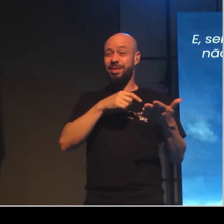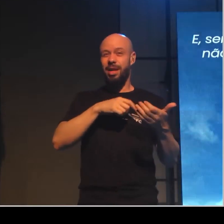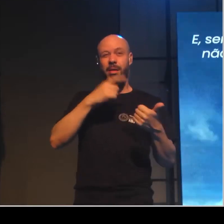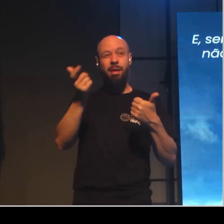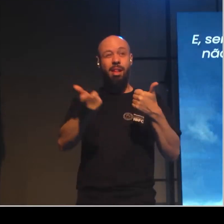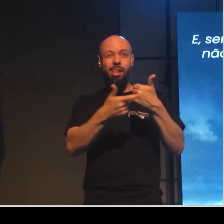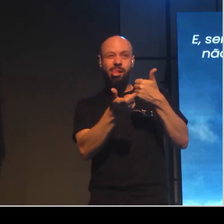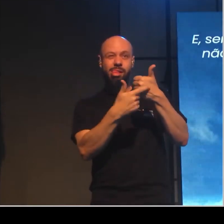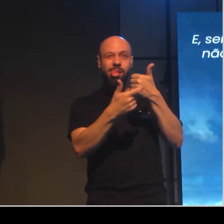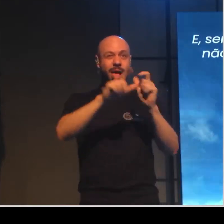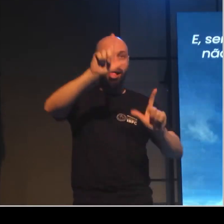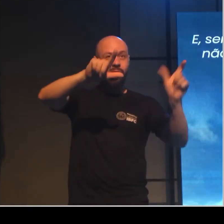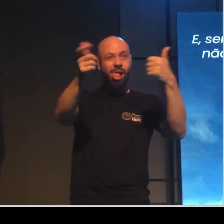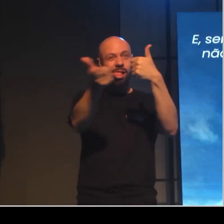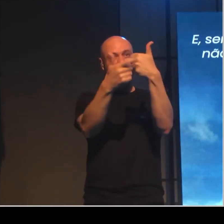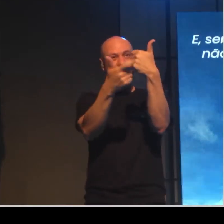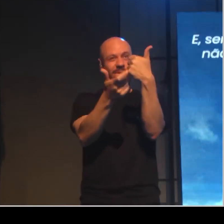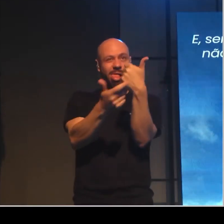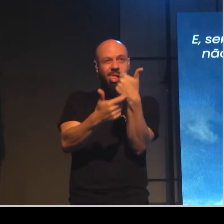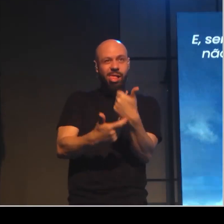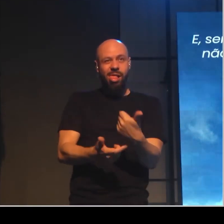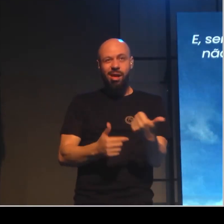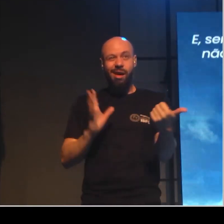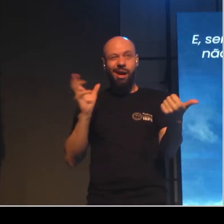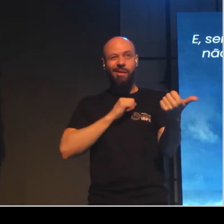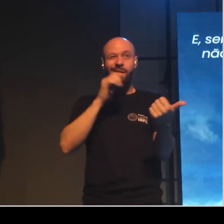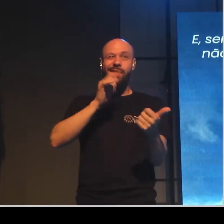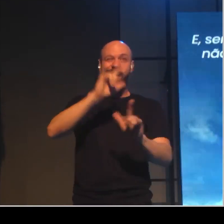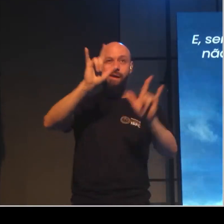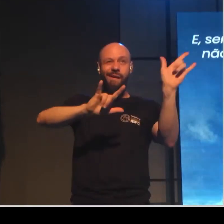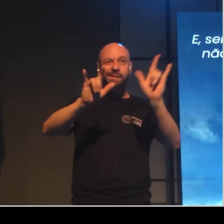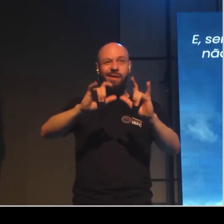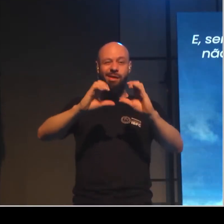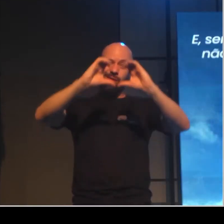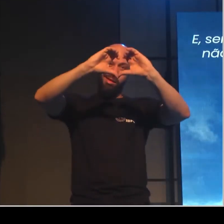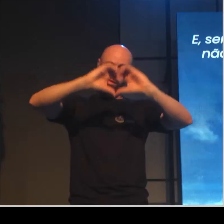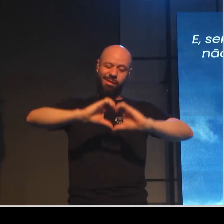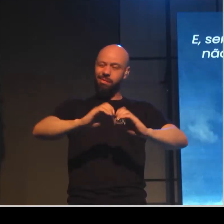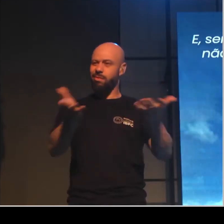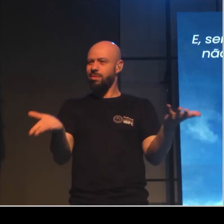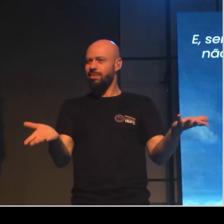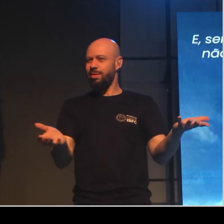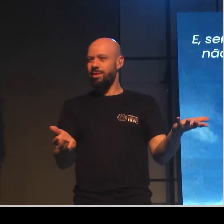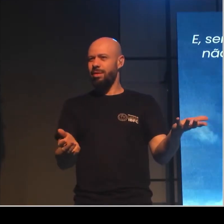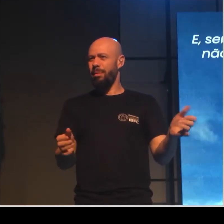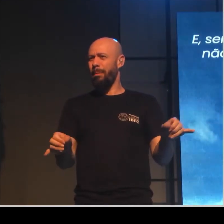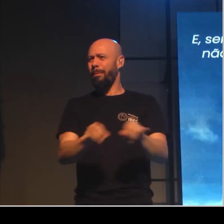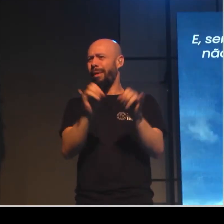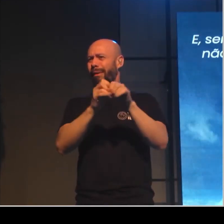de influenciadores fúteis, banais, tolos, babacas.